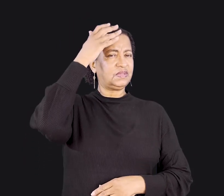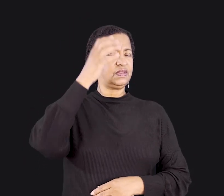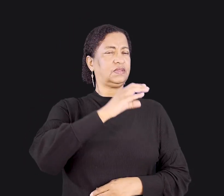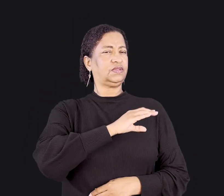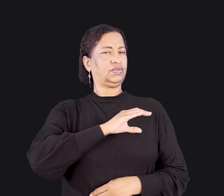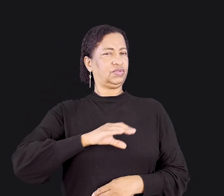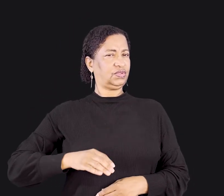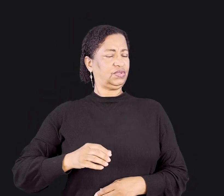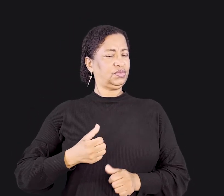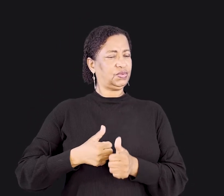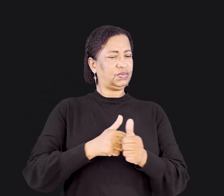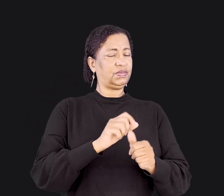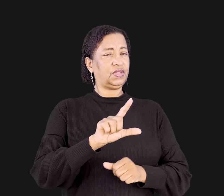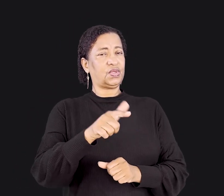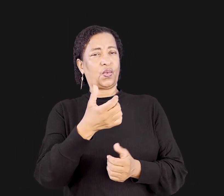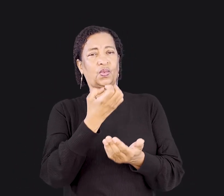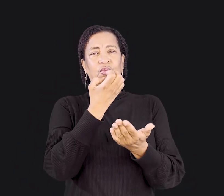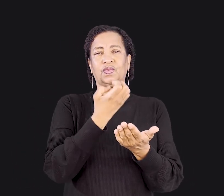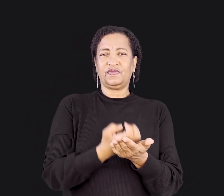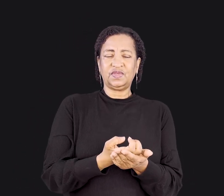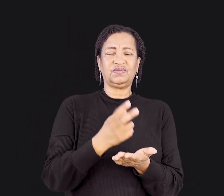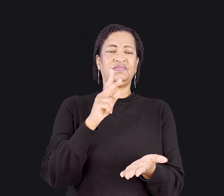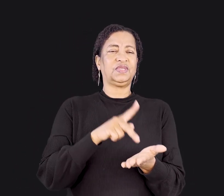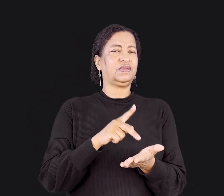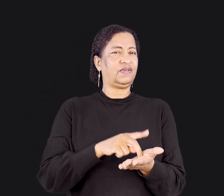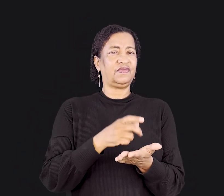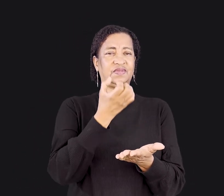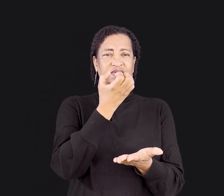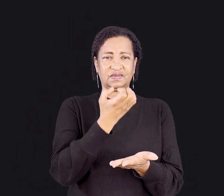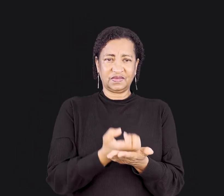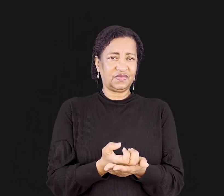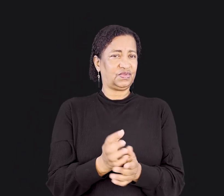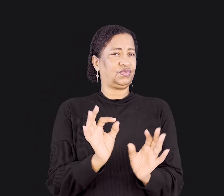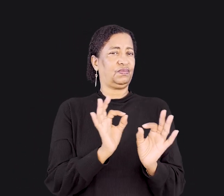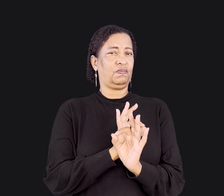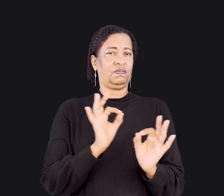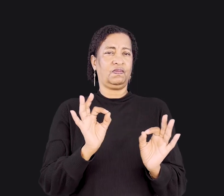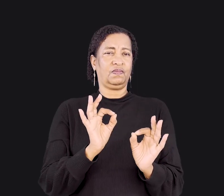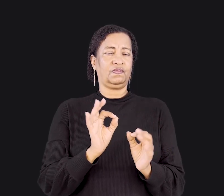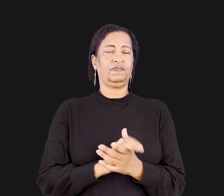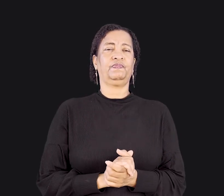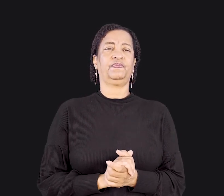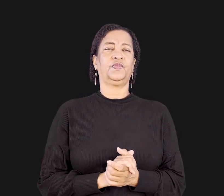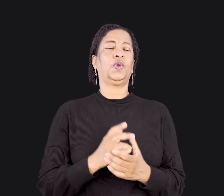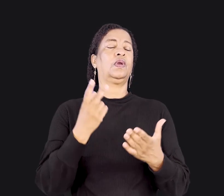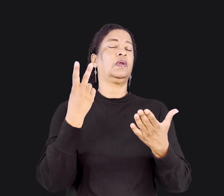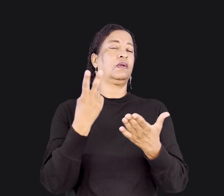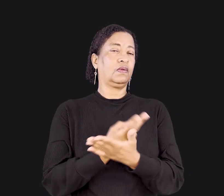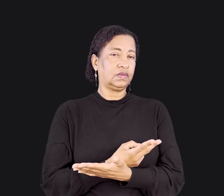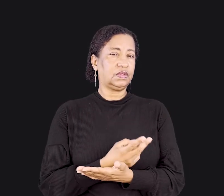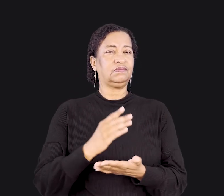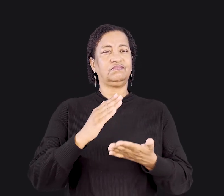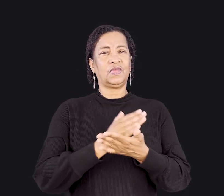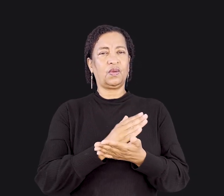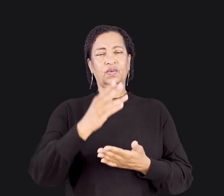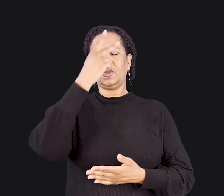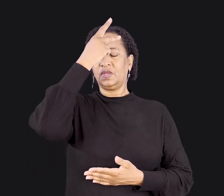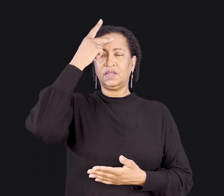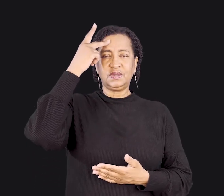Cristo para seguirem outro evangelho que na realidade não é o evangelho. O que ocorre é que algumas pessoas os